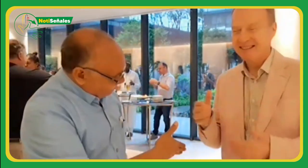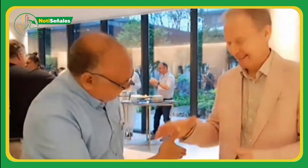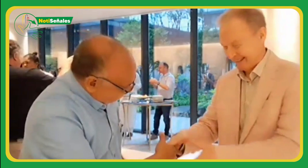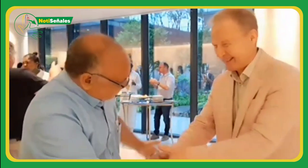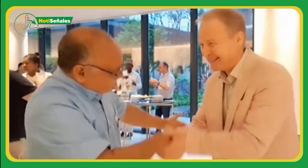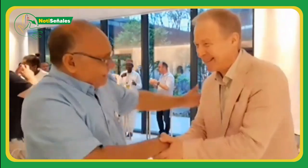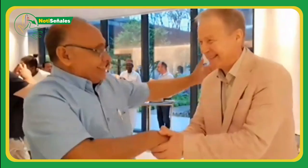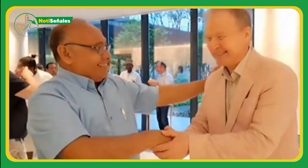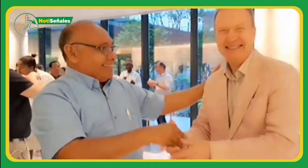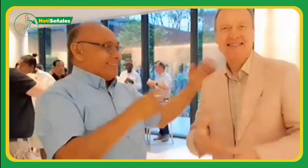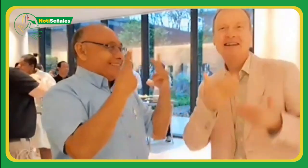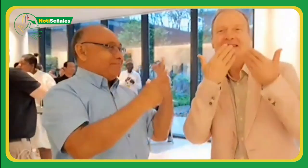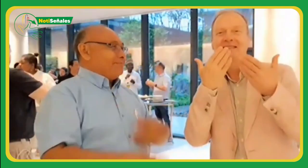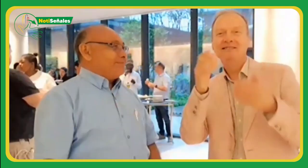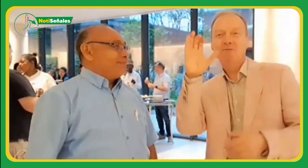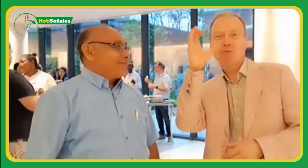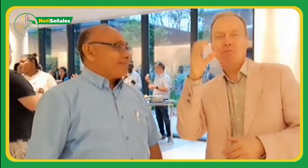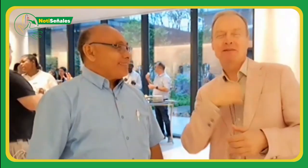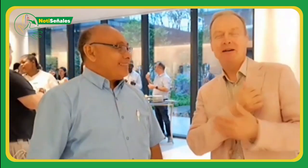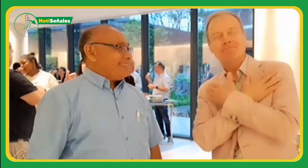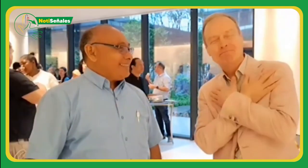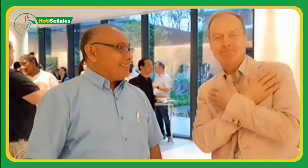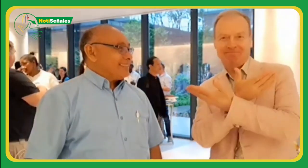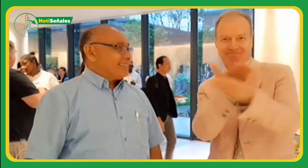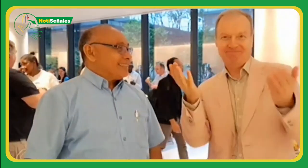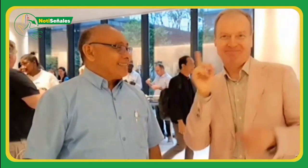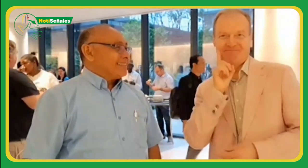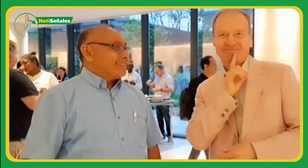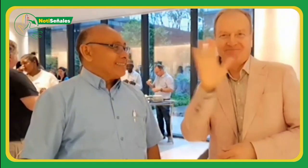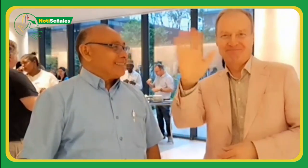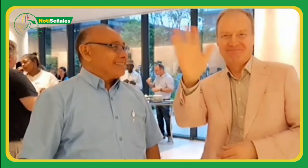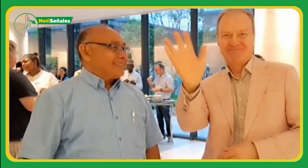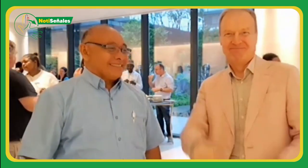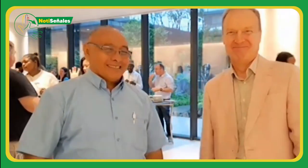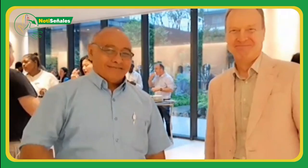Gracias Colombia un abrazo a todos los sordos allí Chau chau